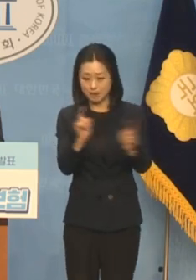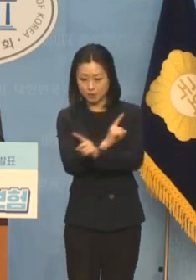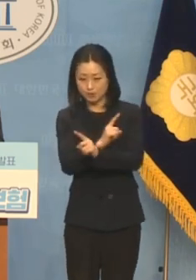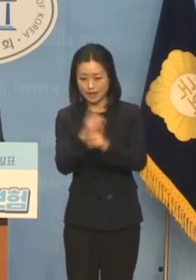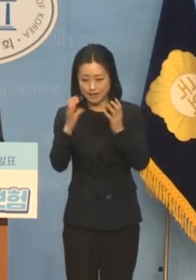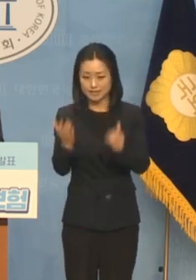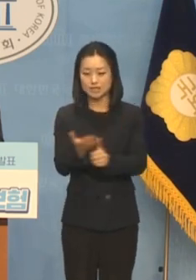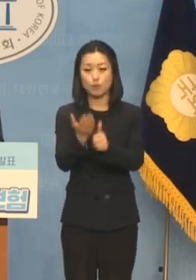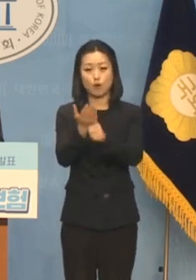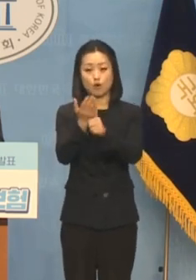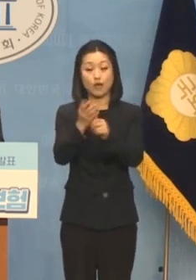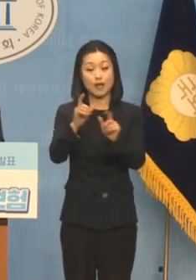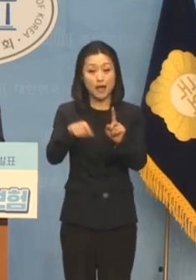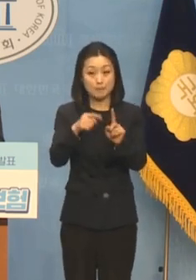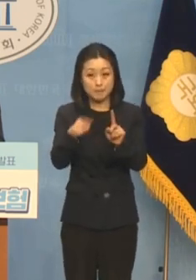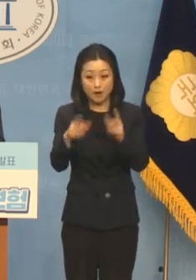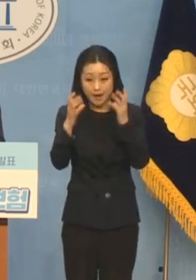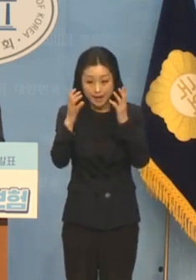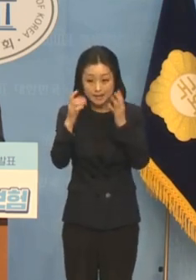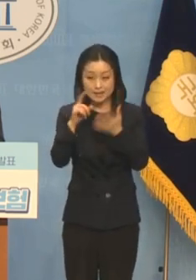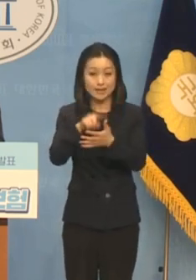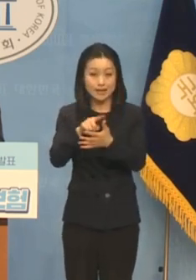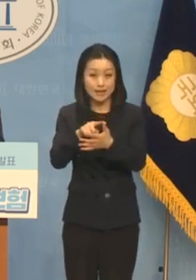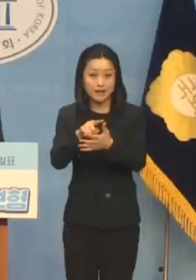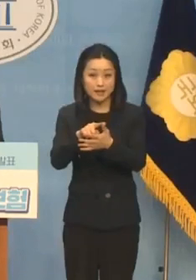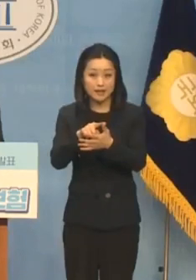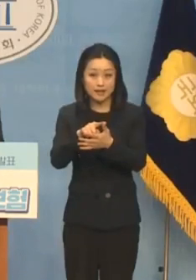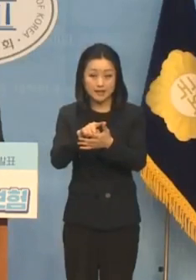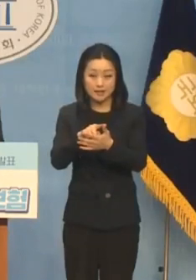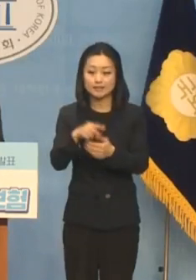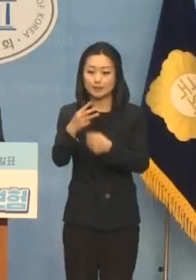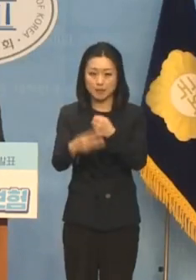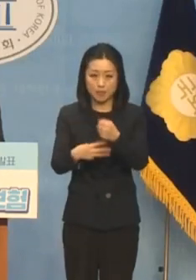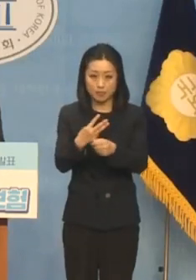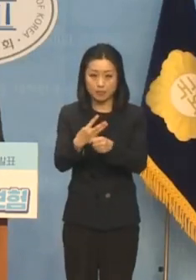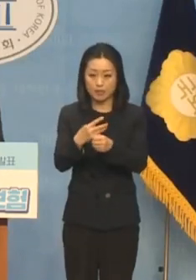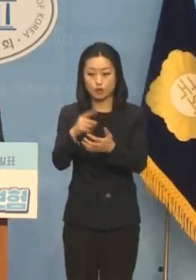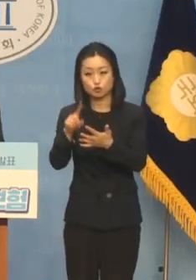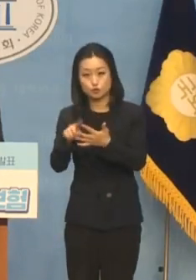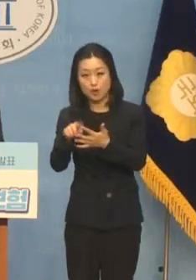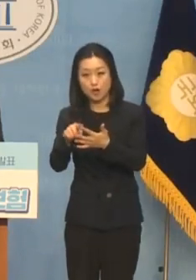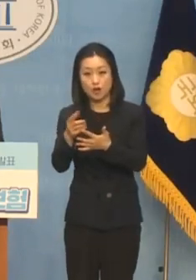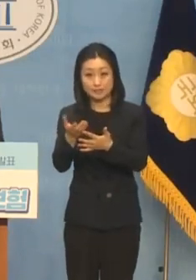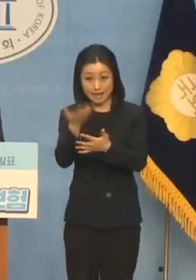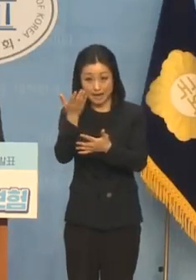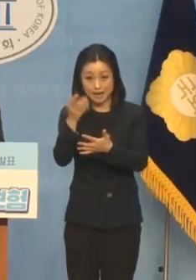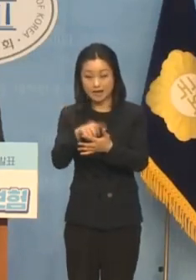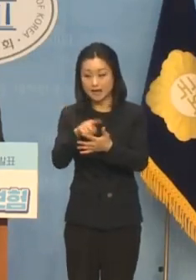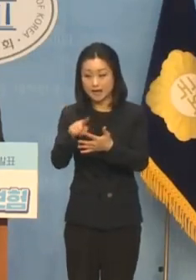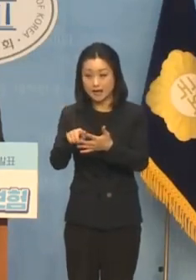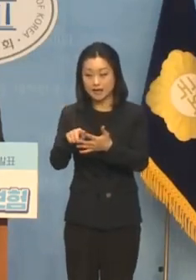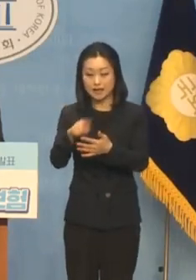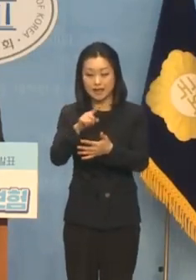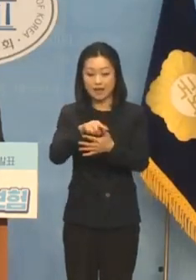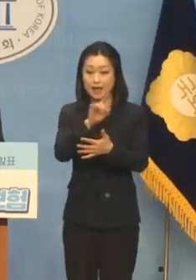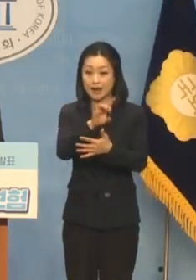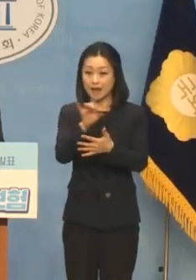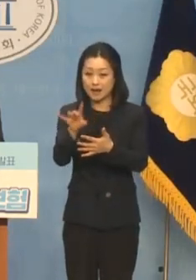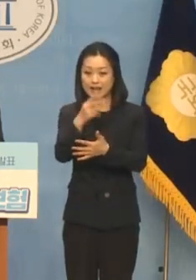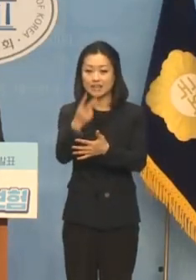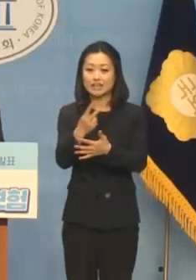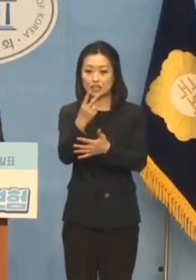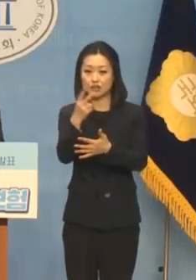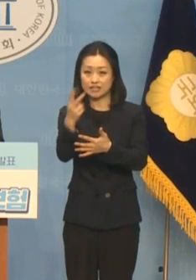바꾸고 자녀 1명부터 적용해서 자녀가 1명이면 3년, 2명 이상인 경우에 자녀 1명당